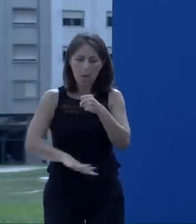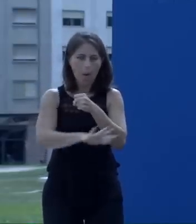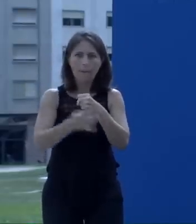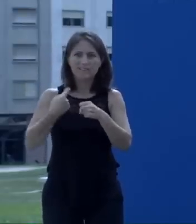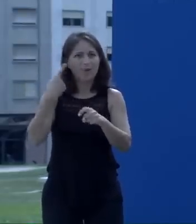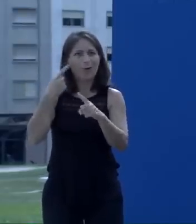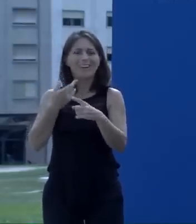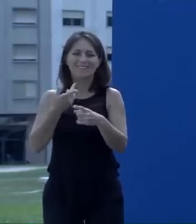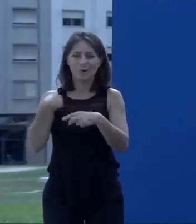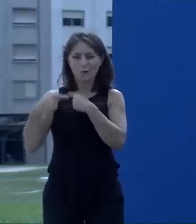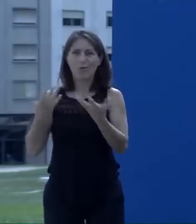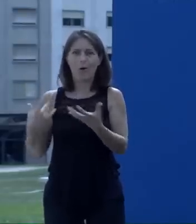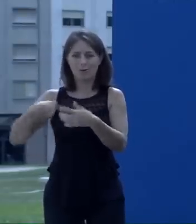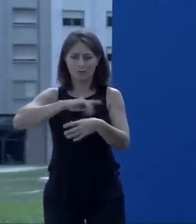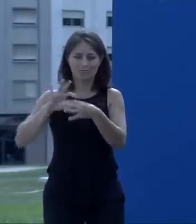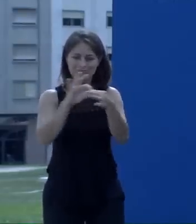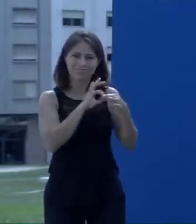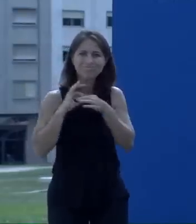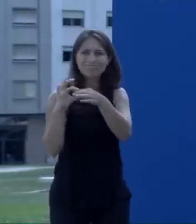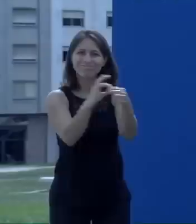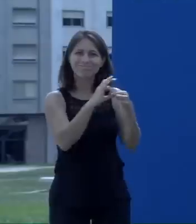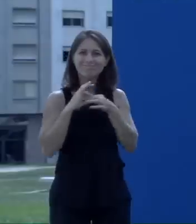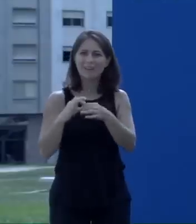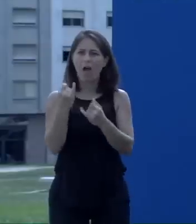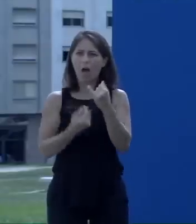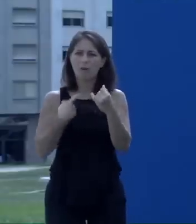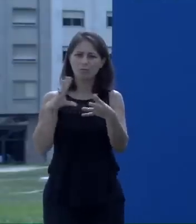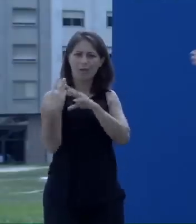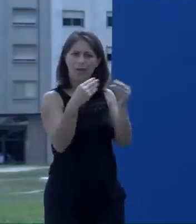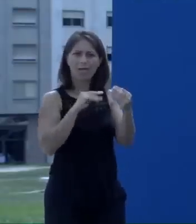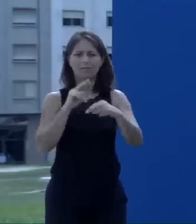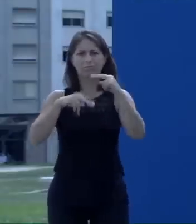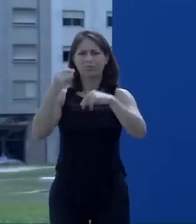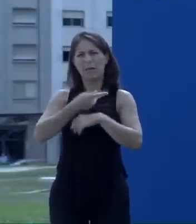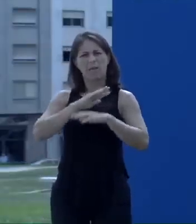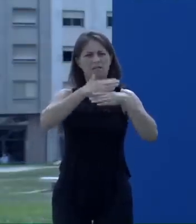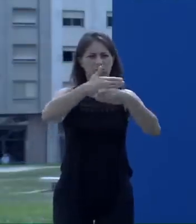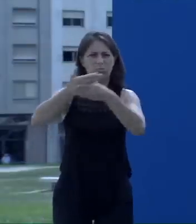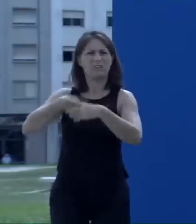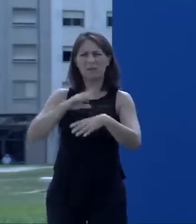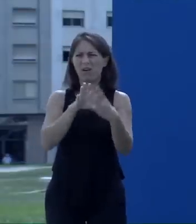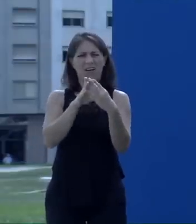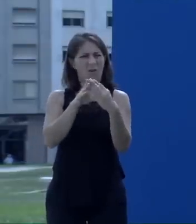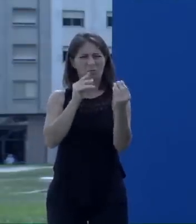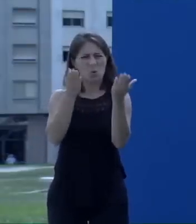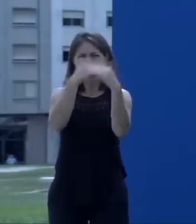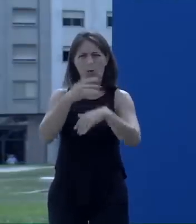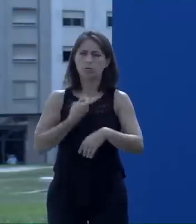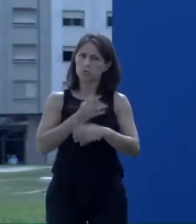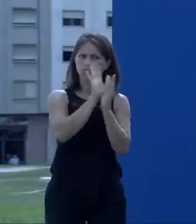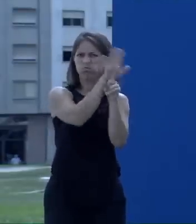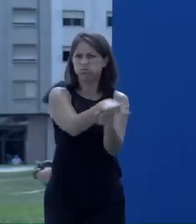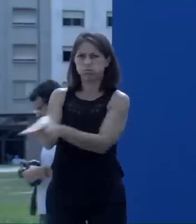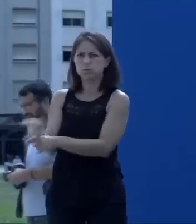E as organizacións políticas galegas entenderon que era posible crecer ese entendemento, derrubar muros de incomprensión para tecer lazos de unidade